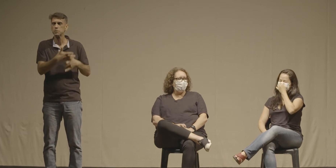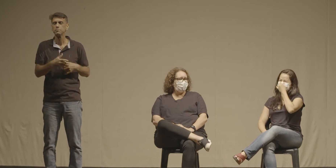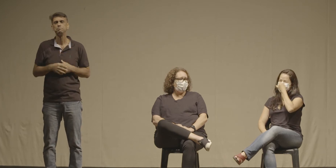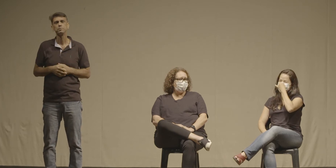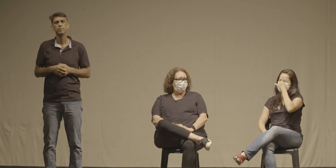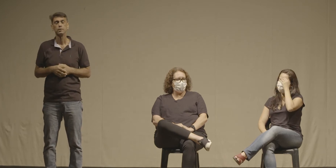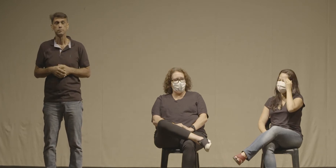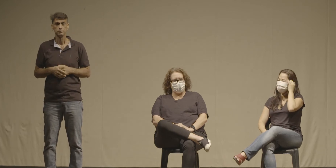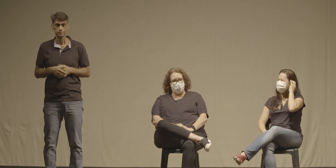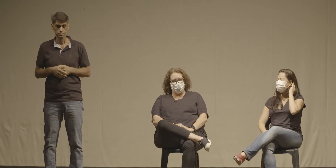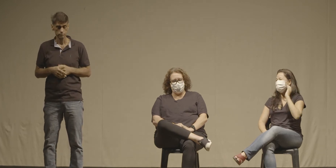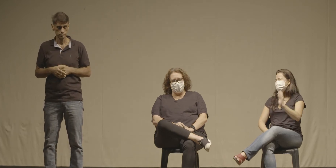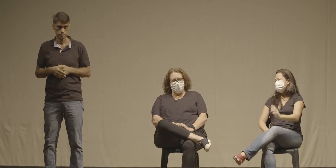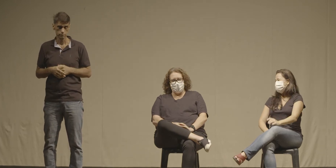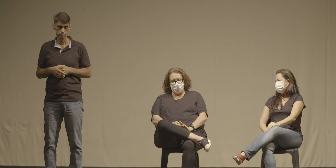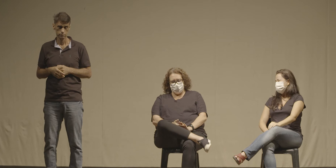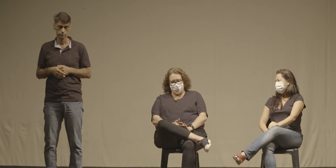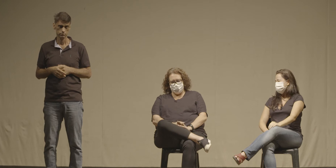teve uma